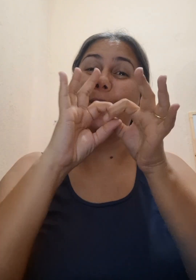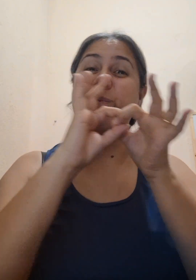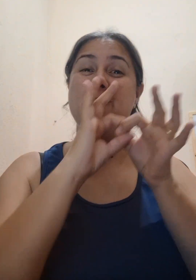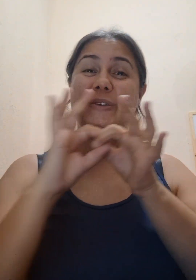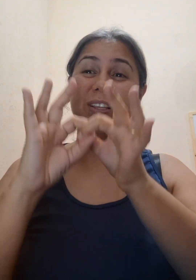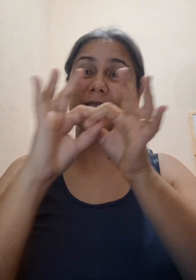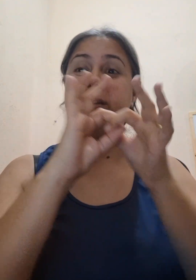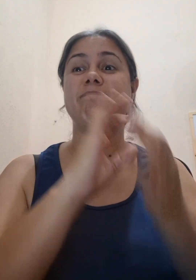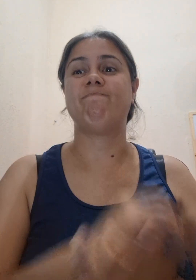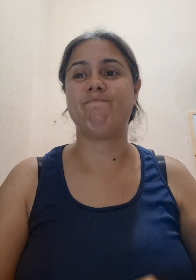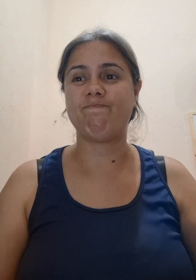comunhão,